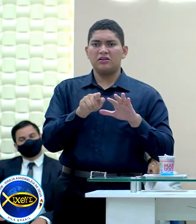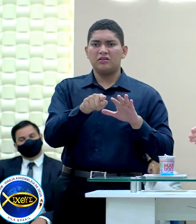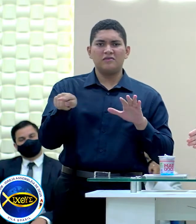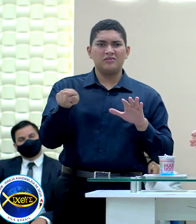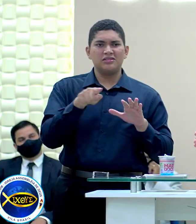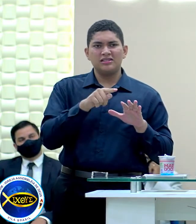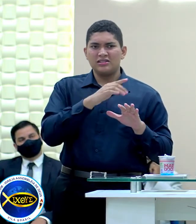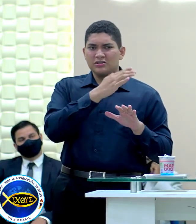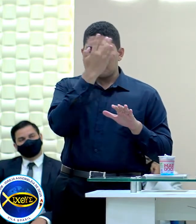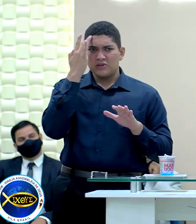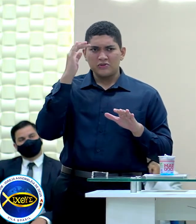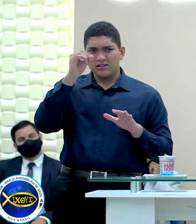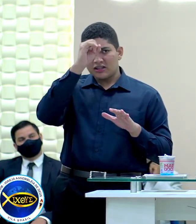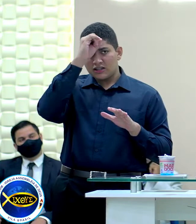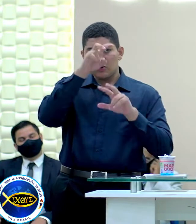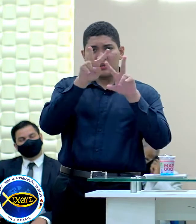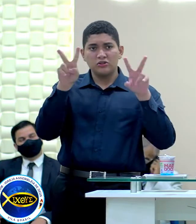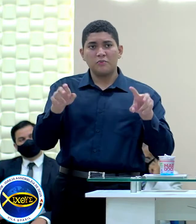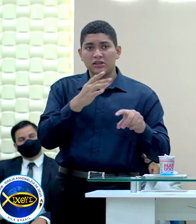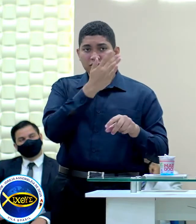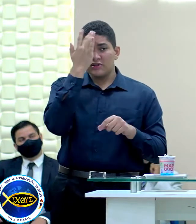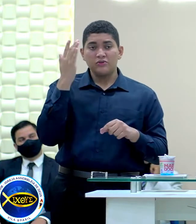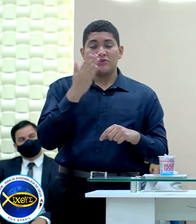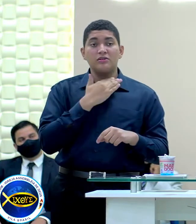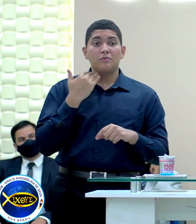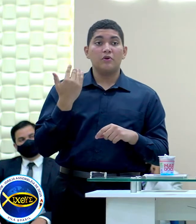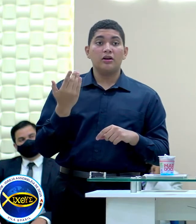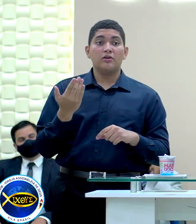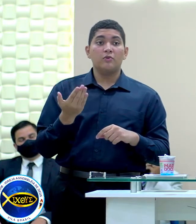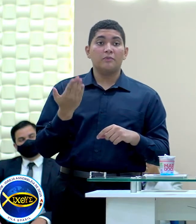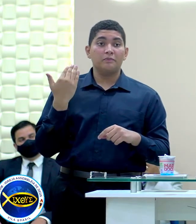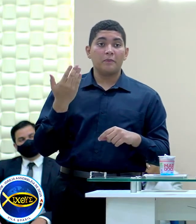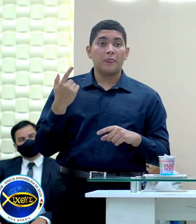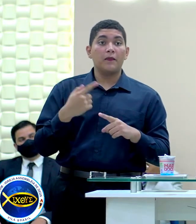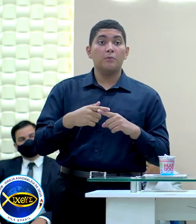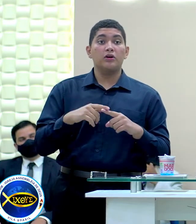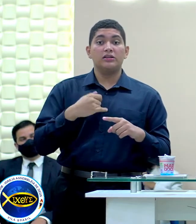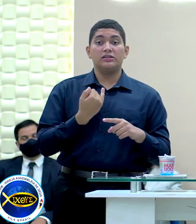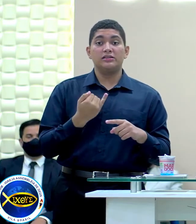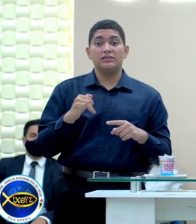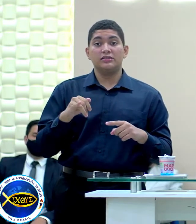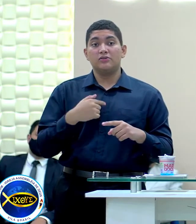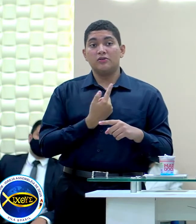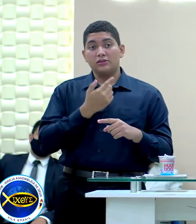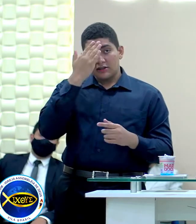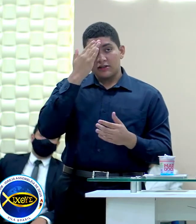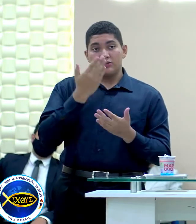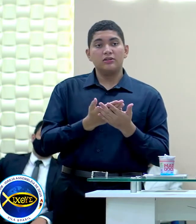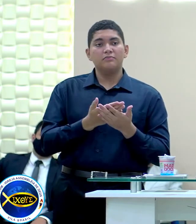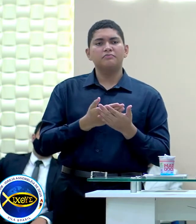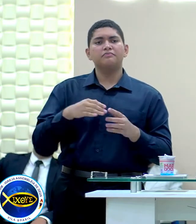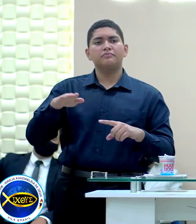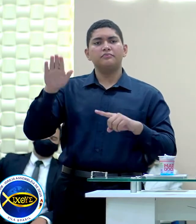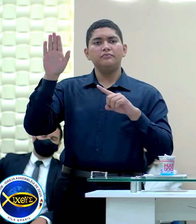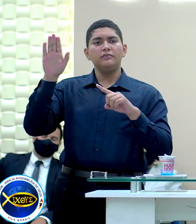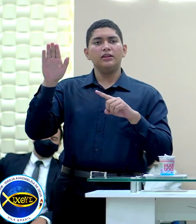que dormem, porque se nós acreditamos, quem acredita aí? Que Cristo